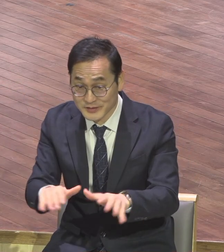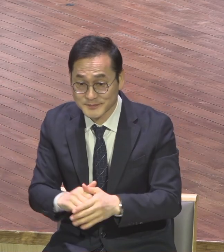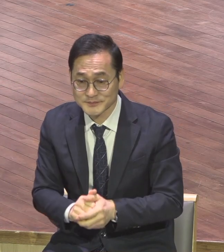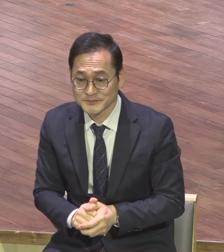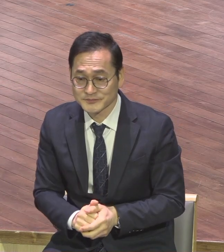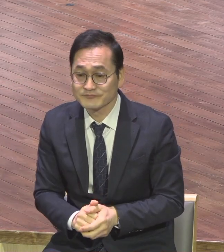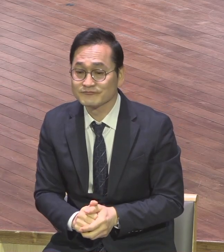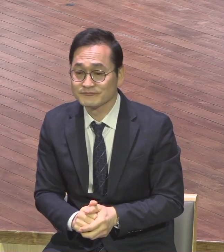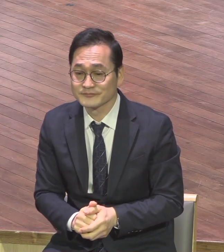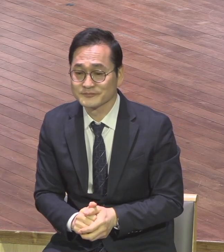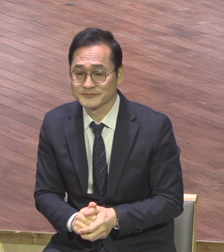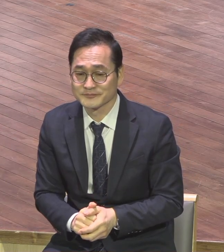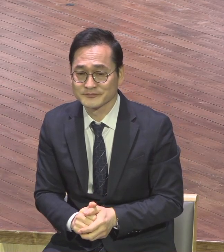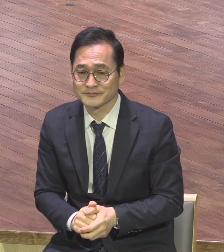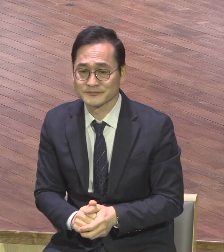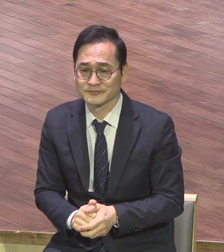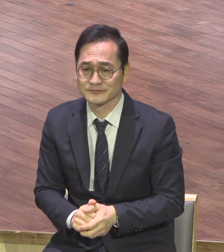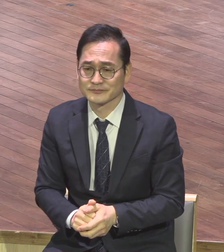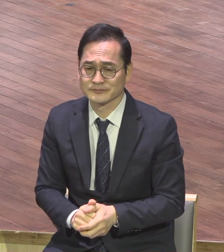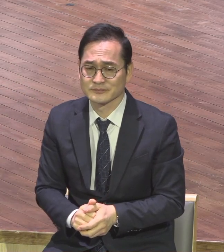땅에